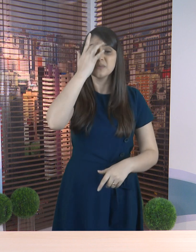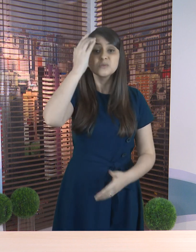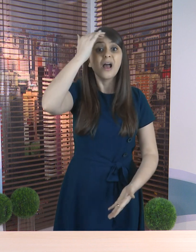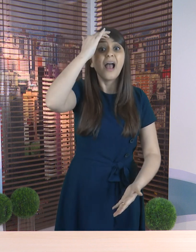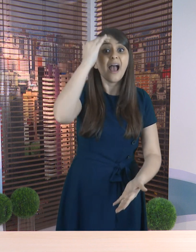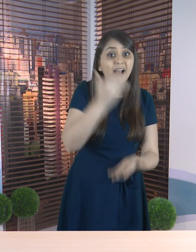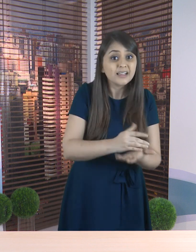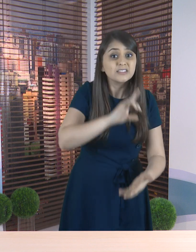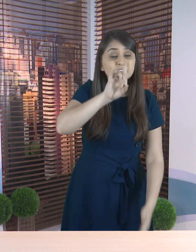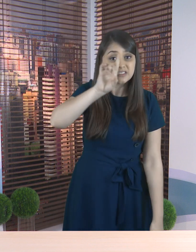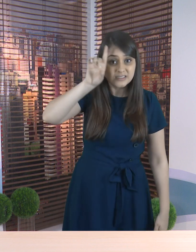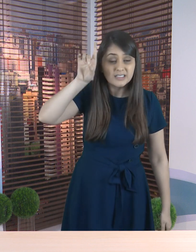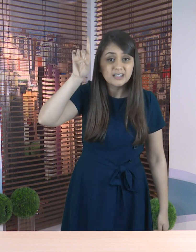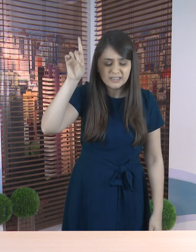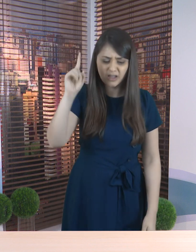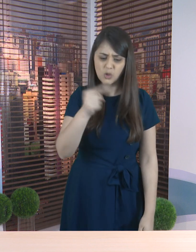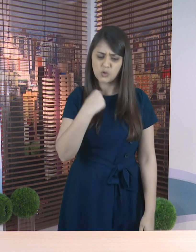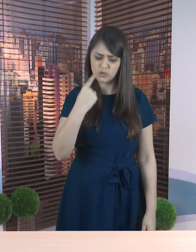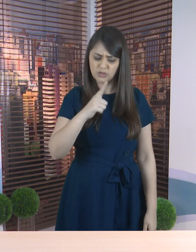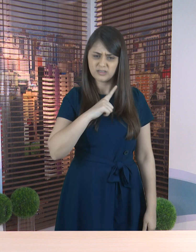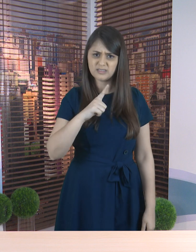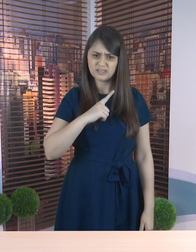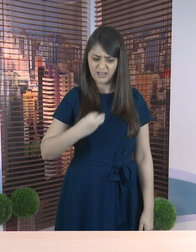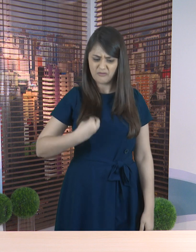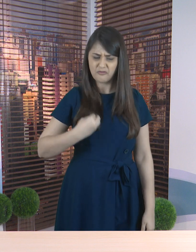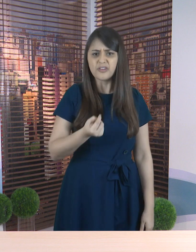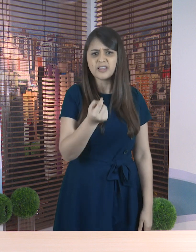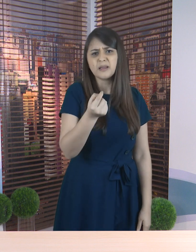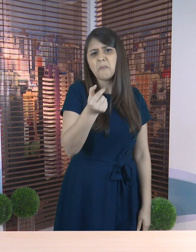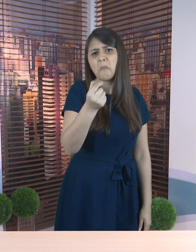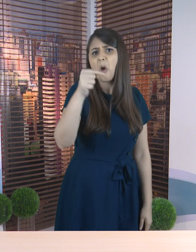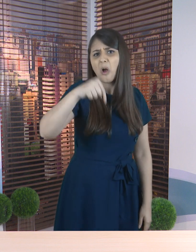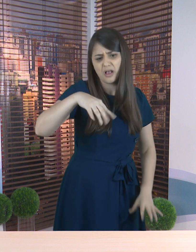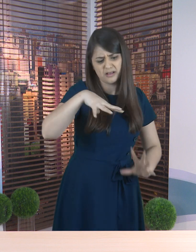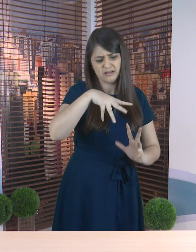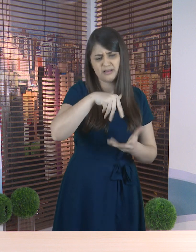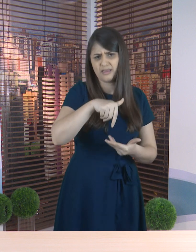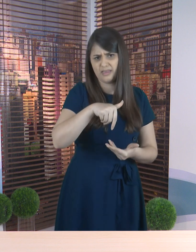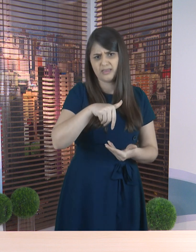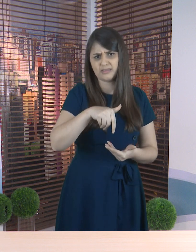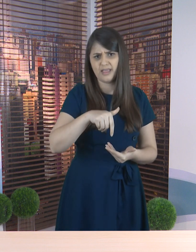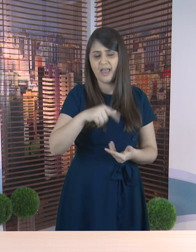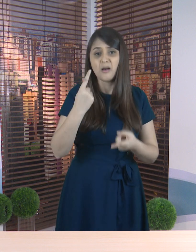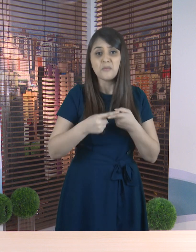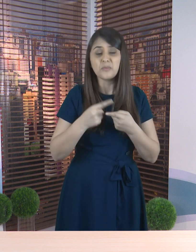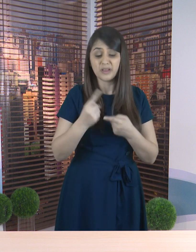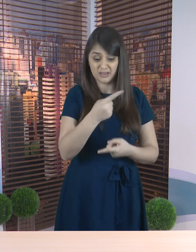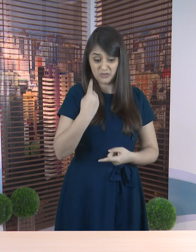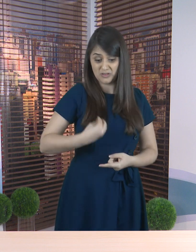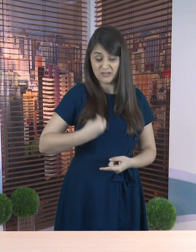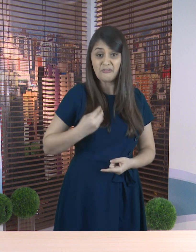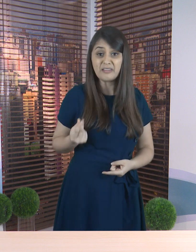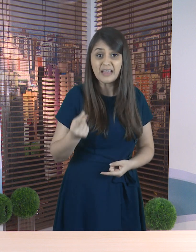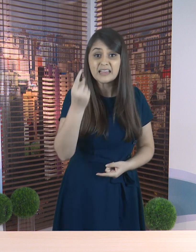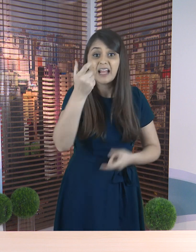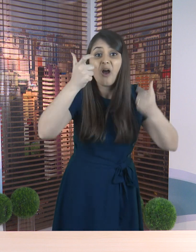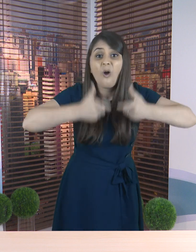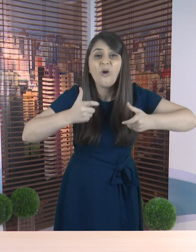peregrinos nessa terra. Caminhamos rumo a Canaã celestial. E lá sim, não haverá choro, não haverá